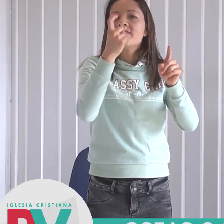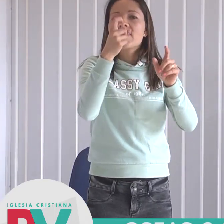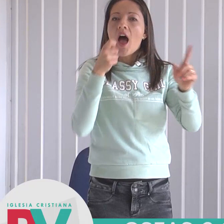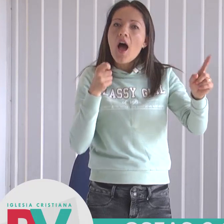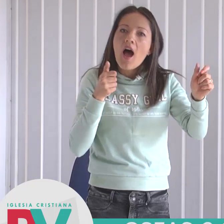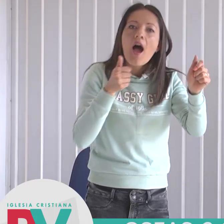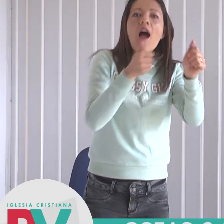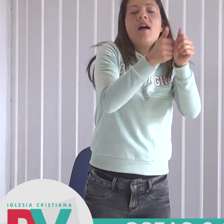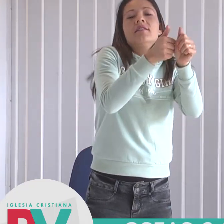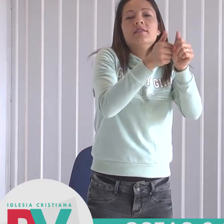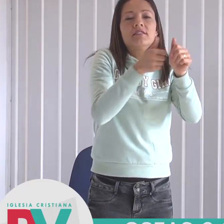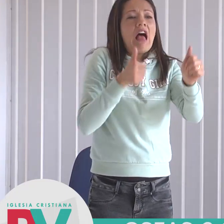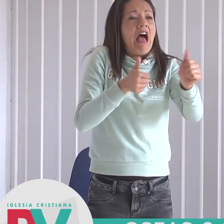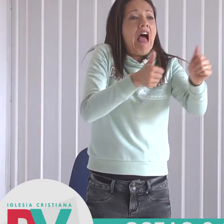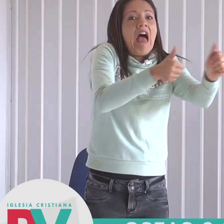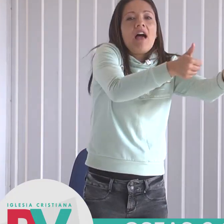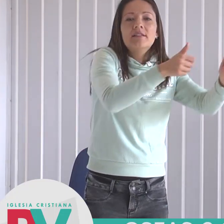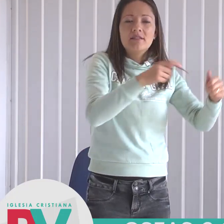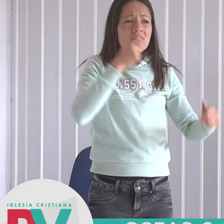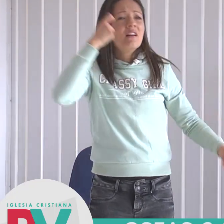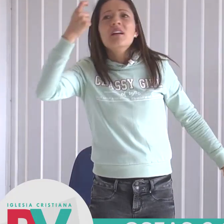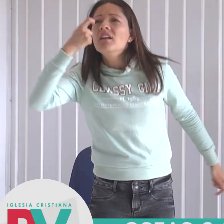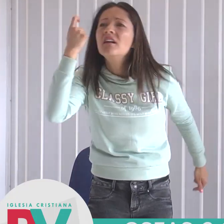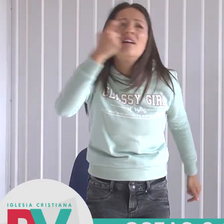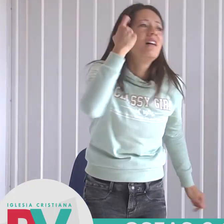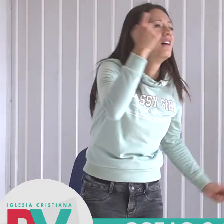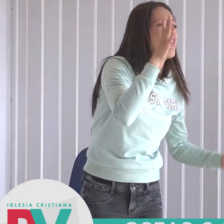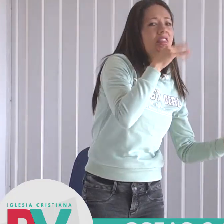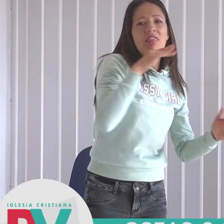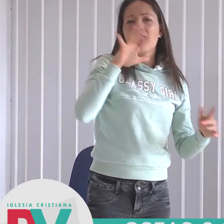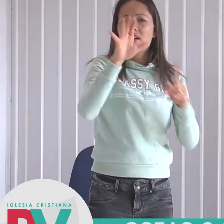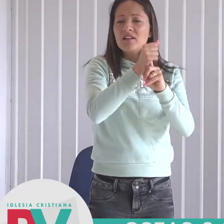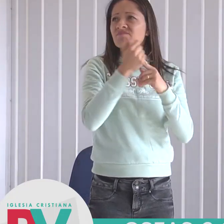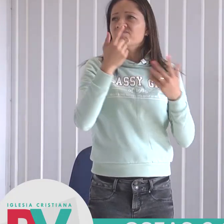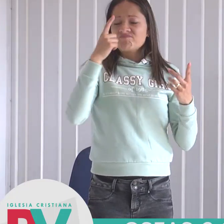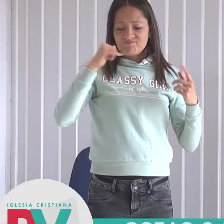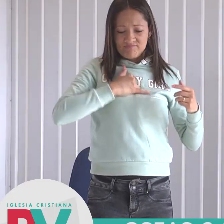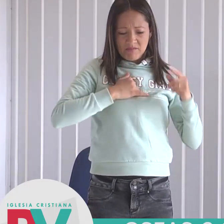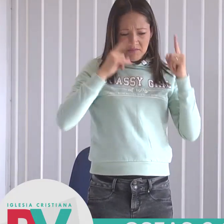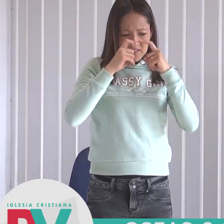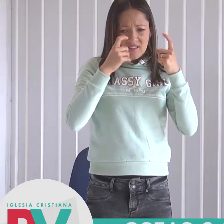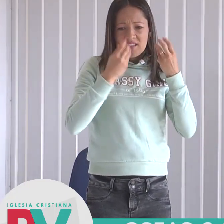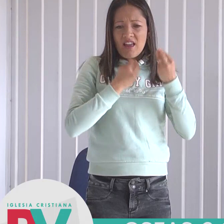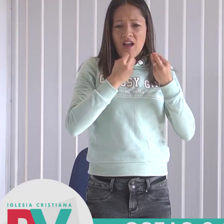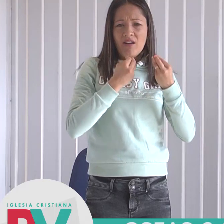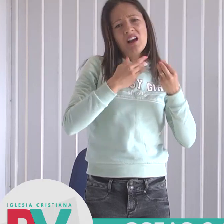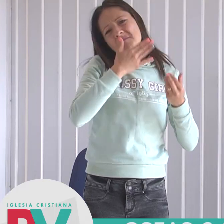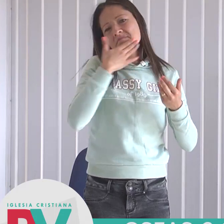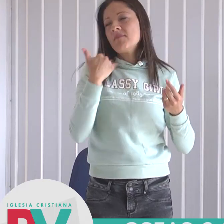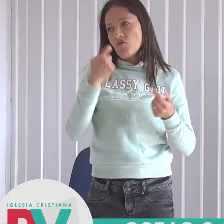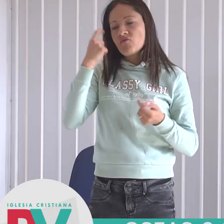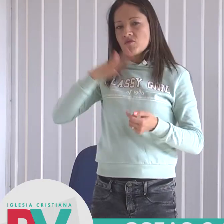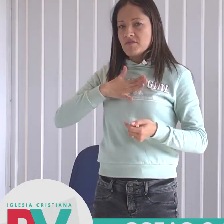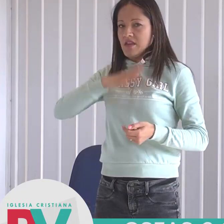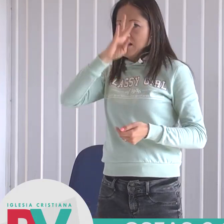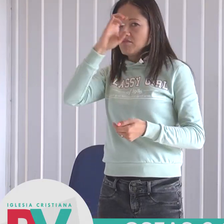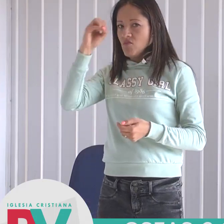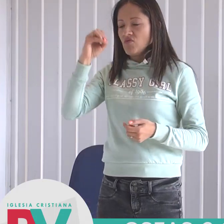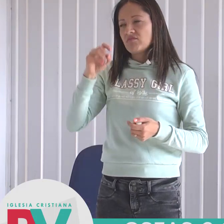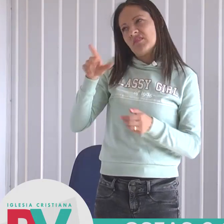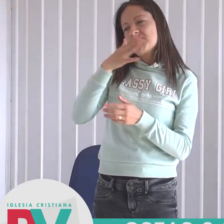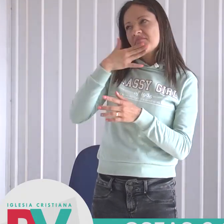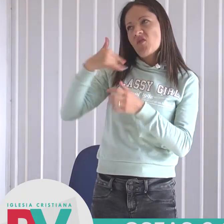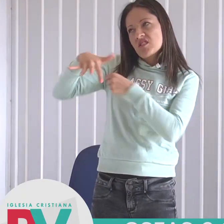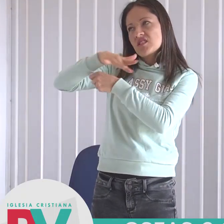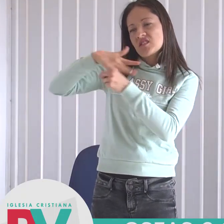los buscará, y no los hallará. Entonces dirá, iré y me volveré a mi primer marido, porque mejor me iba entonces